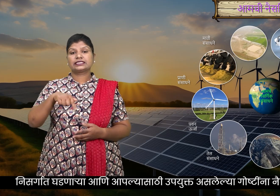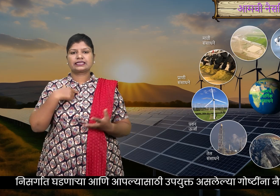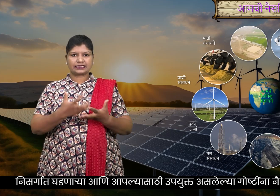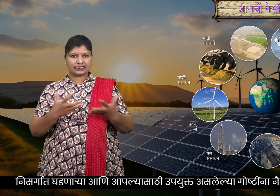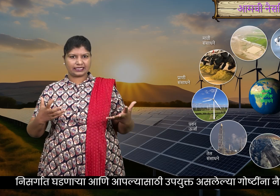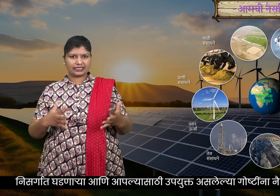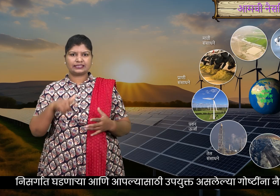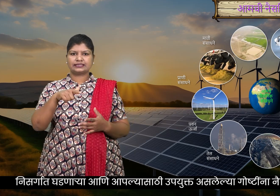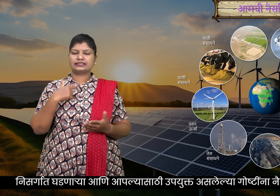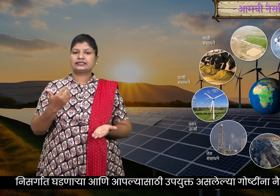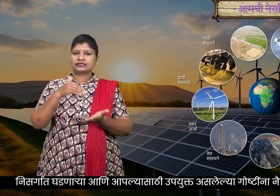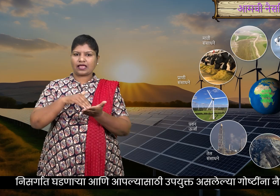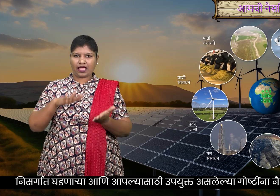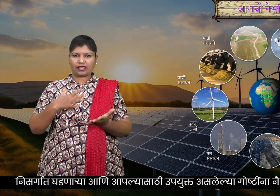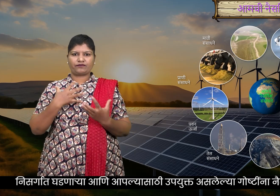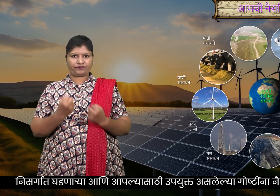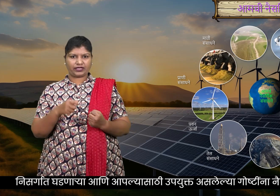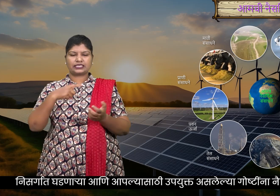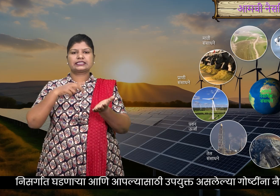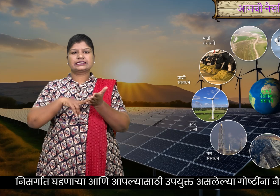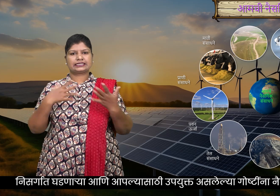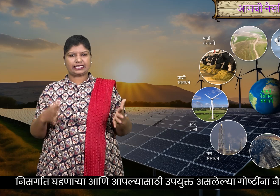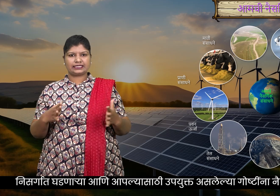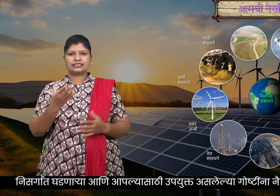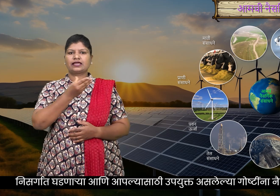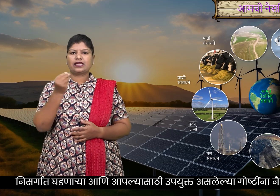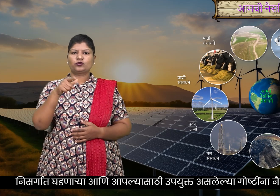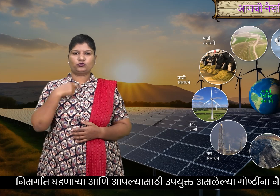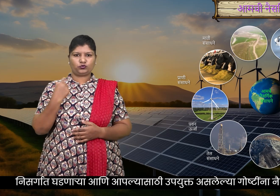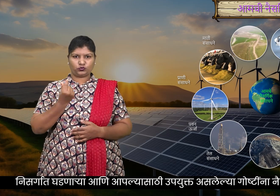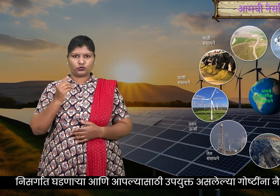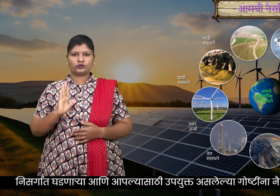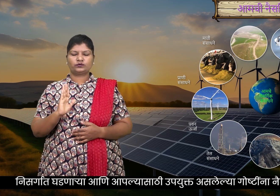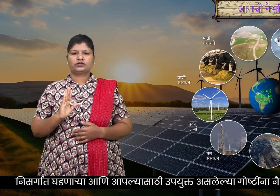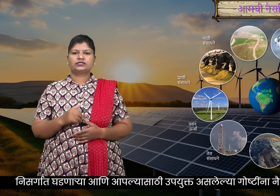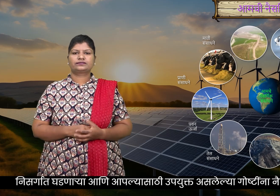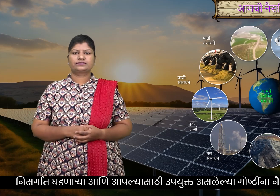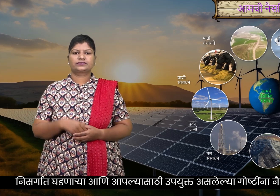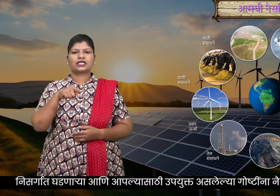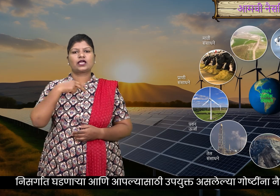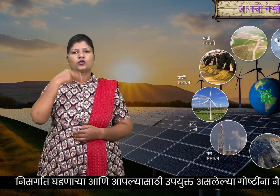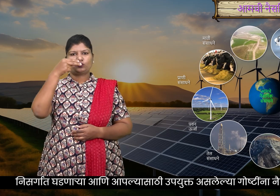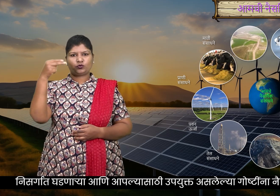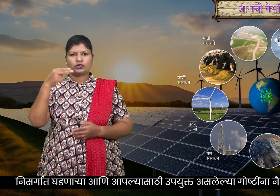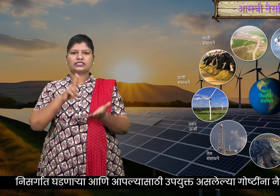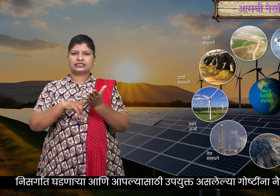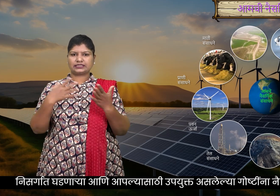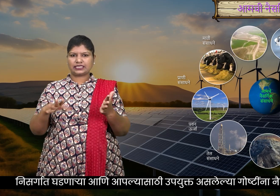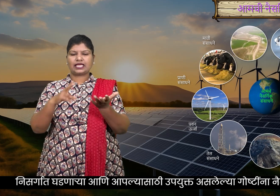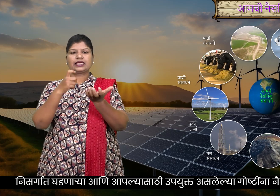निसर्गात घडणाऱ्या आणि आपल्यासाठी उपयुक्त असलेल्या गोष्टींना नैसर्गिक संसाधने म्हणतात.